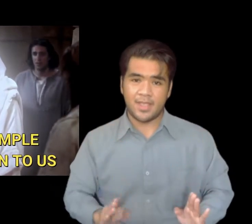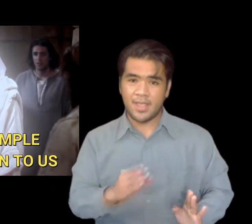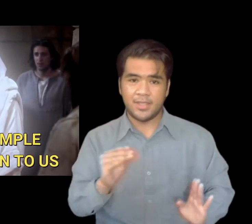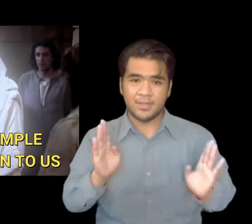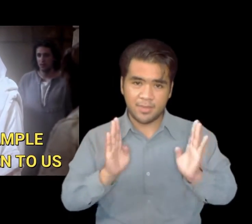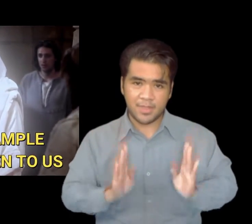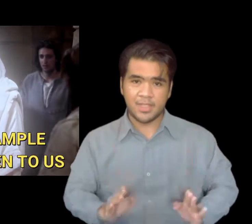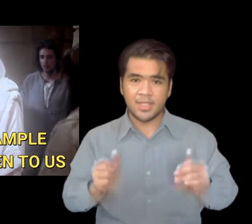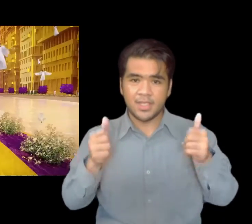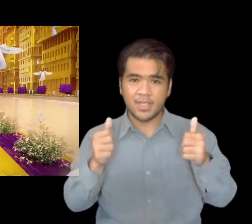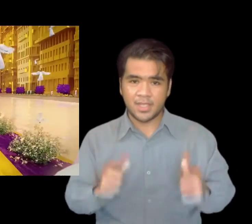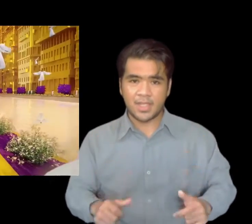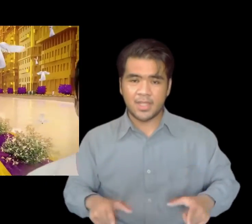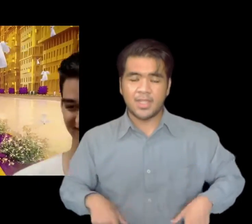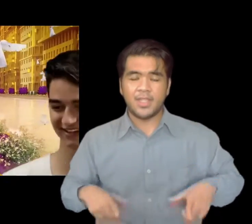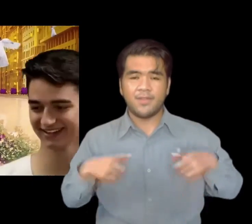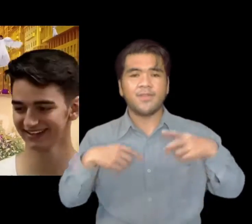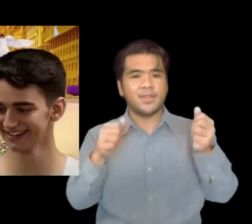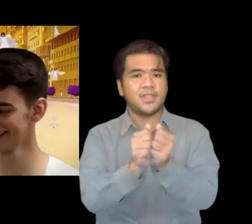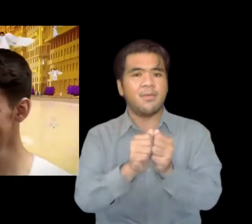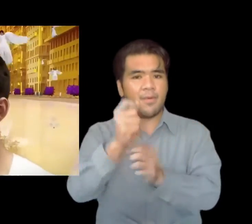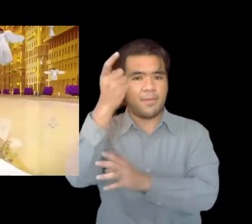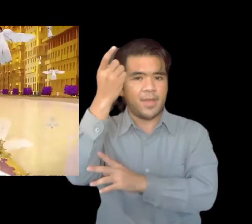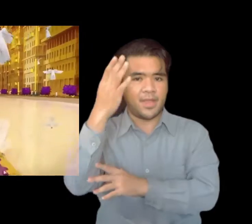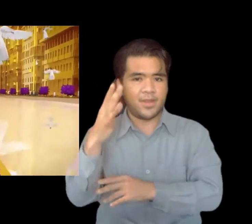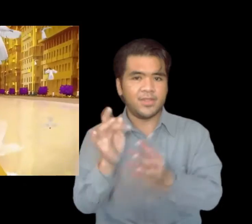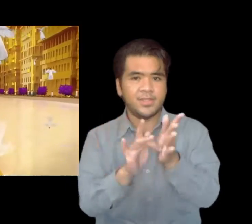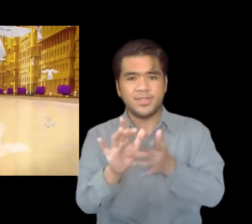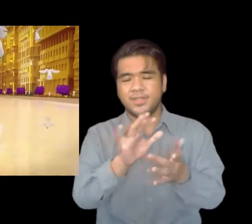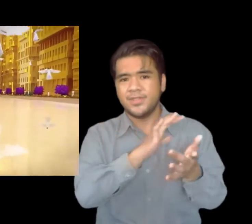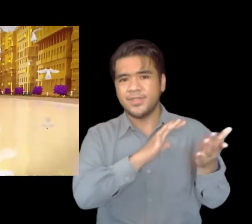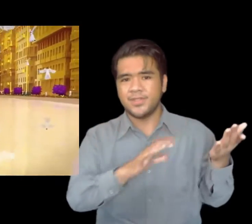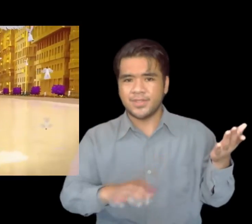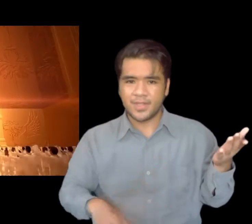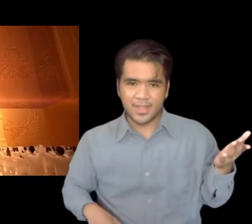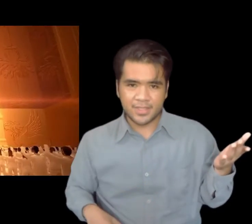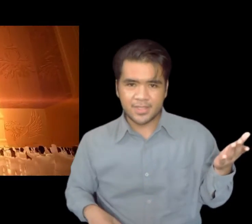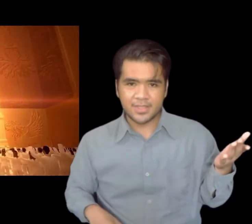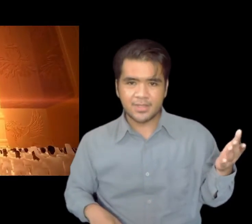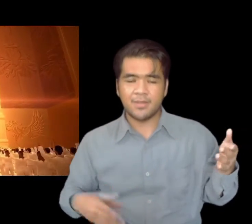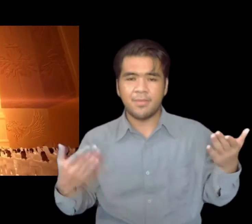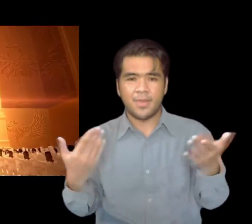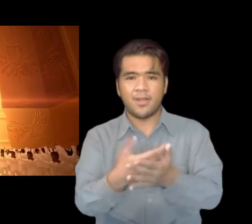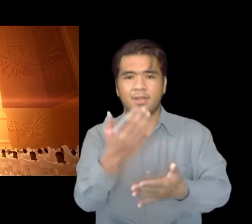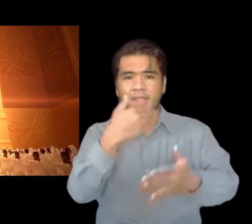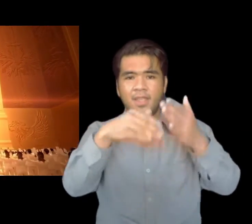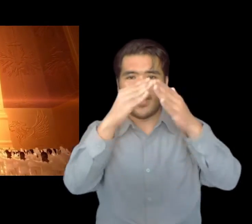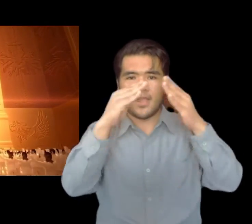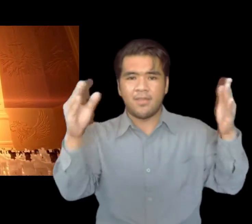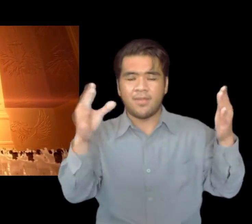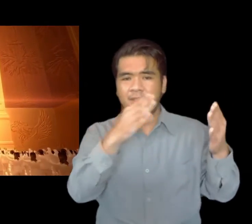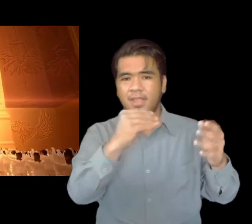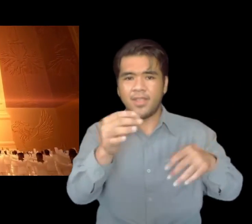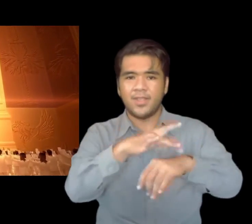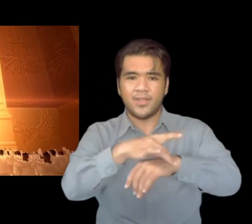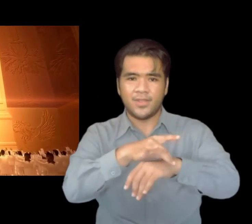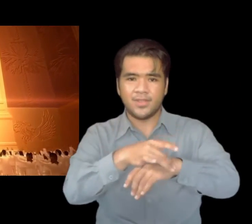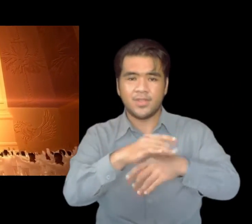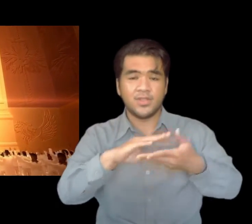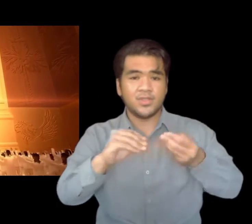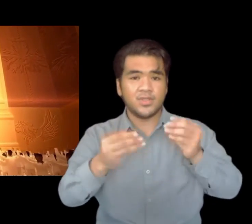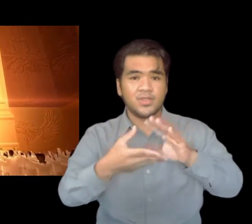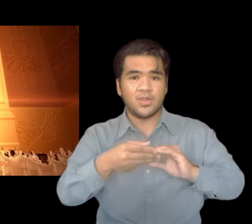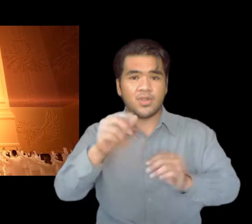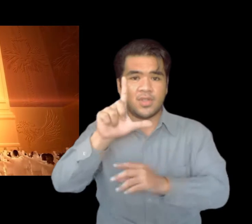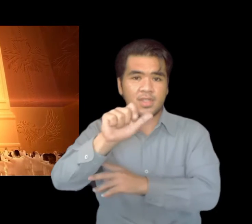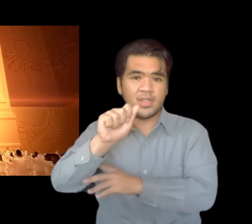muling nabuhay. At sa katawang ito ay maaari na po tayong manirahan sa piling ng ating Diyos Ama at ng Panginoong